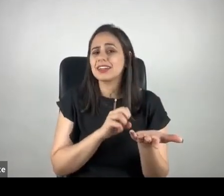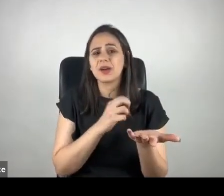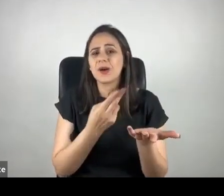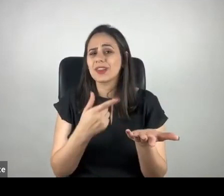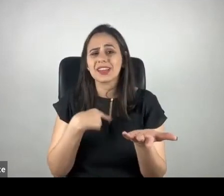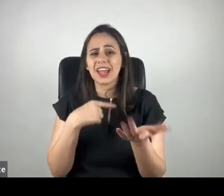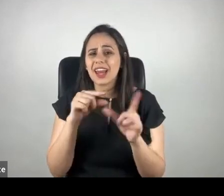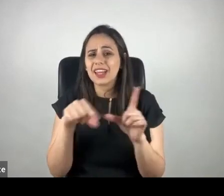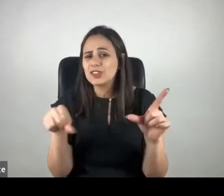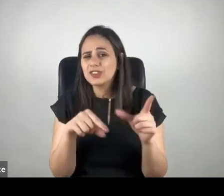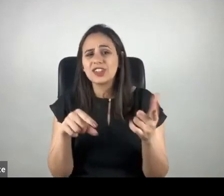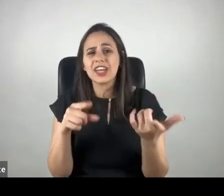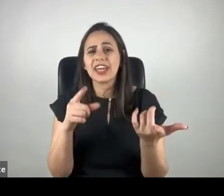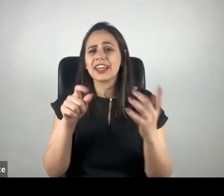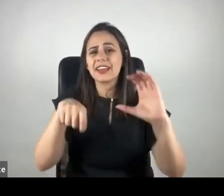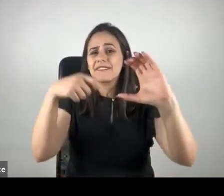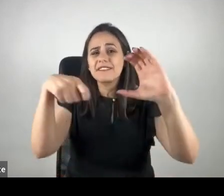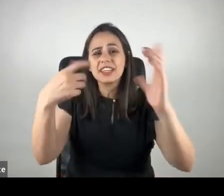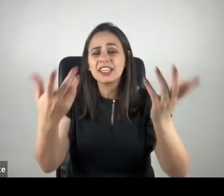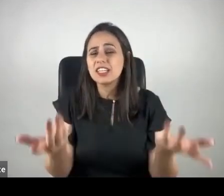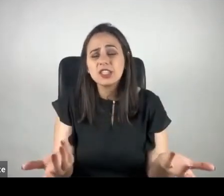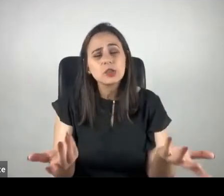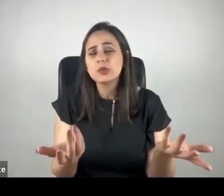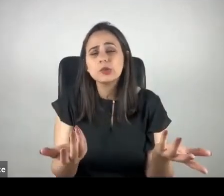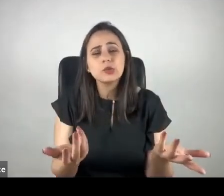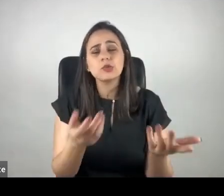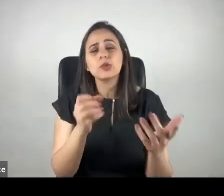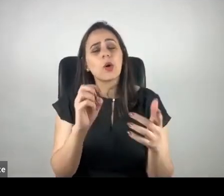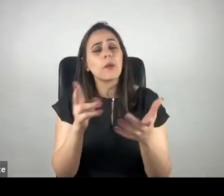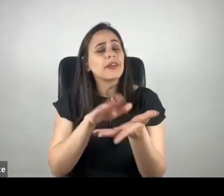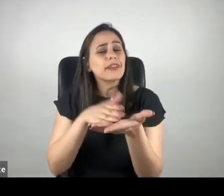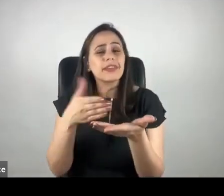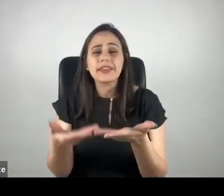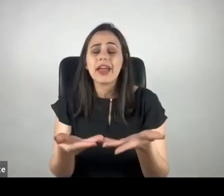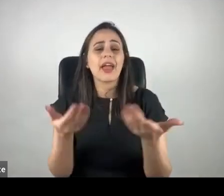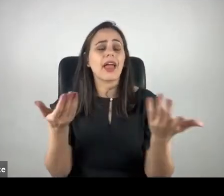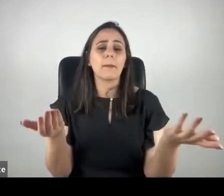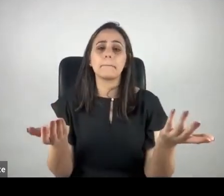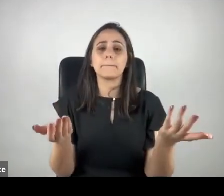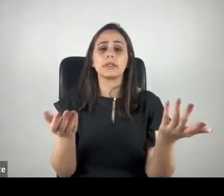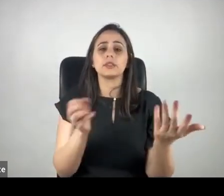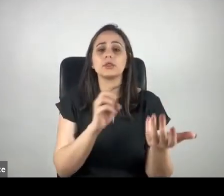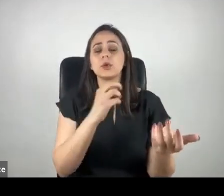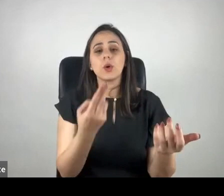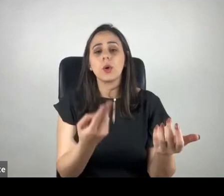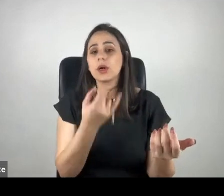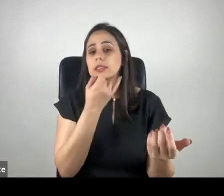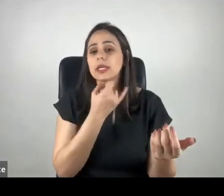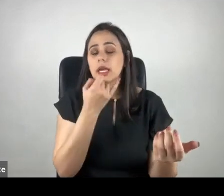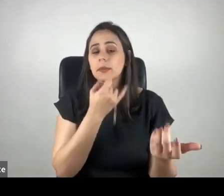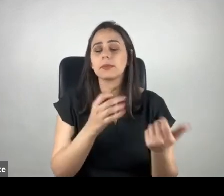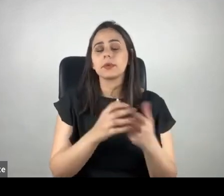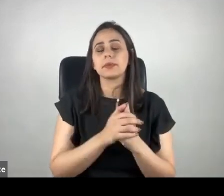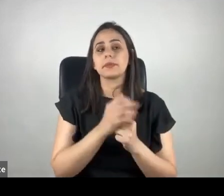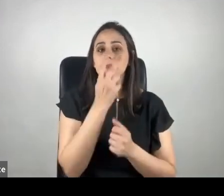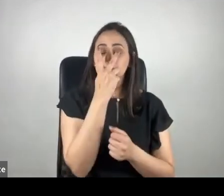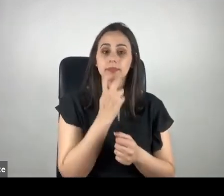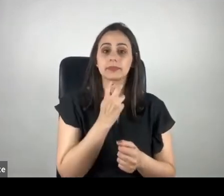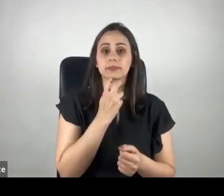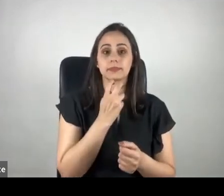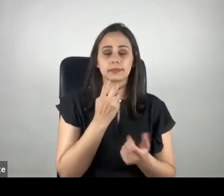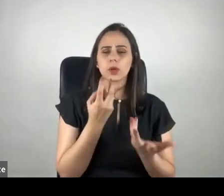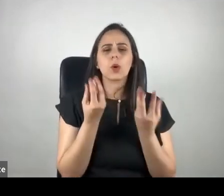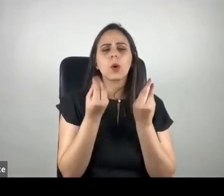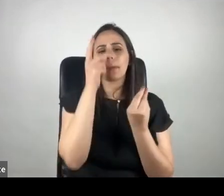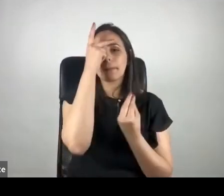tem legenda nesse vídeo, ou como que, pegando até, falando, tirando meu papel de estudo, como que um cego